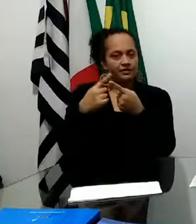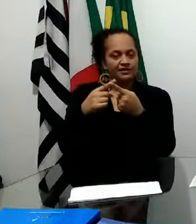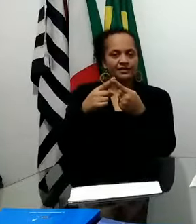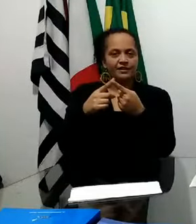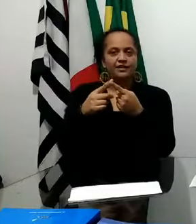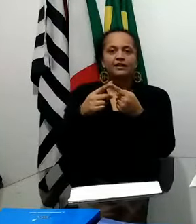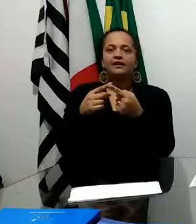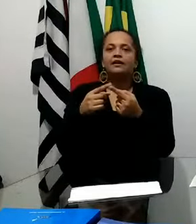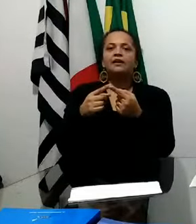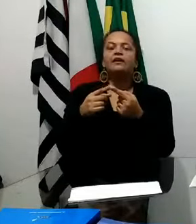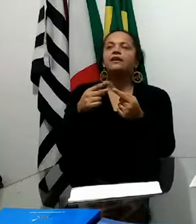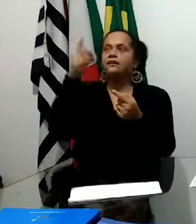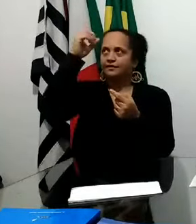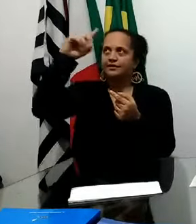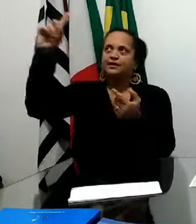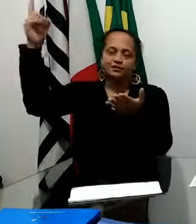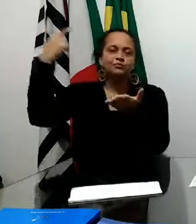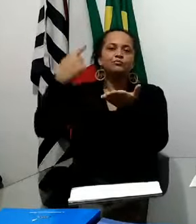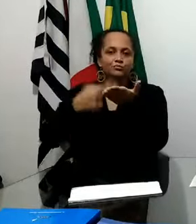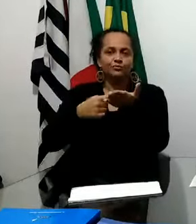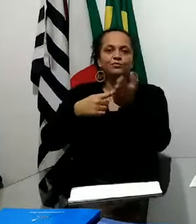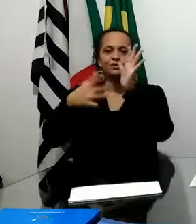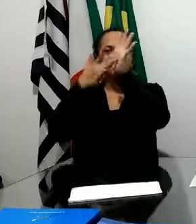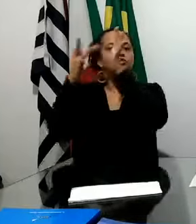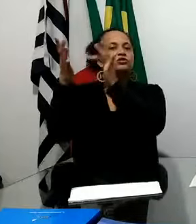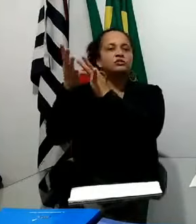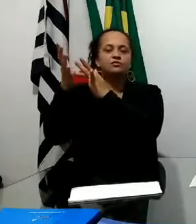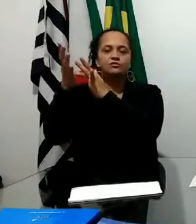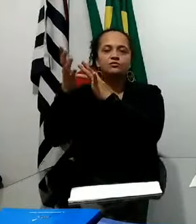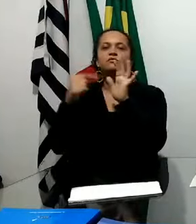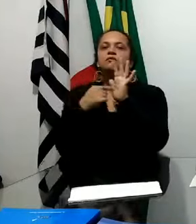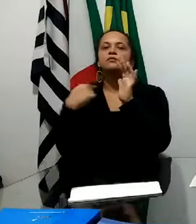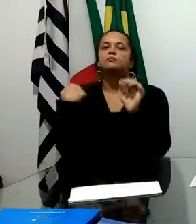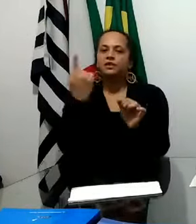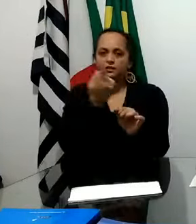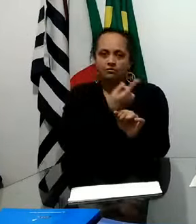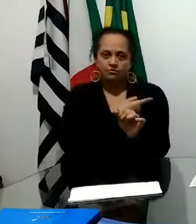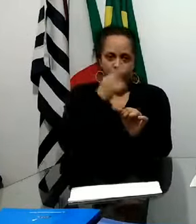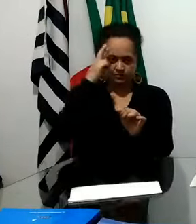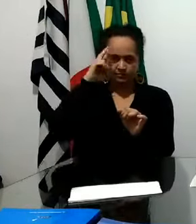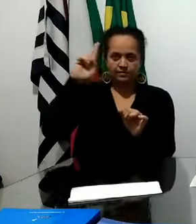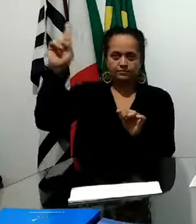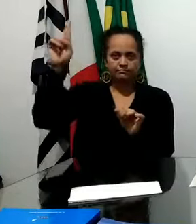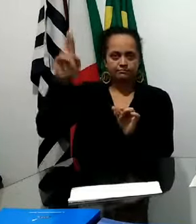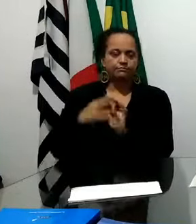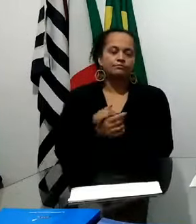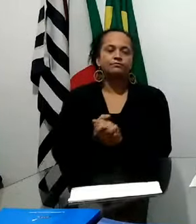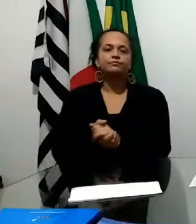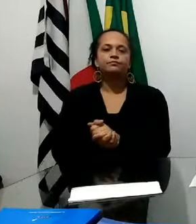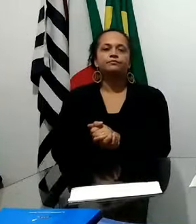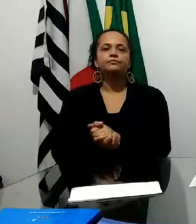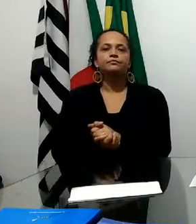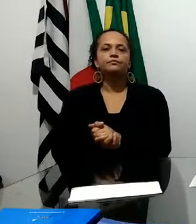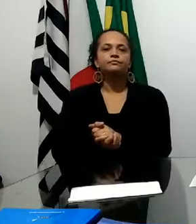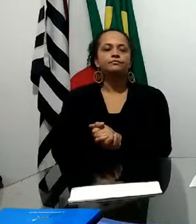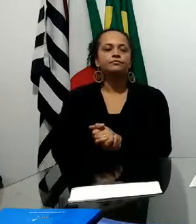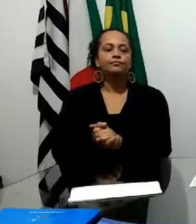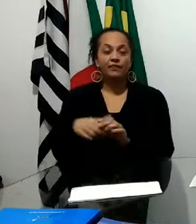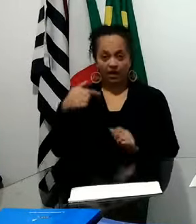Ele estabeleceu em Cristo Jesus, nosso Senhor. Amém? Então,